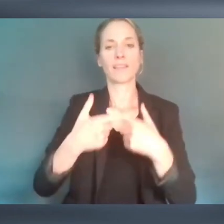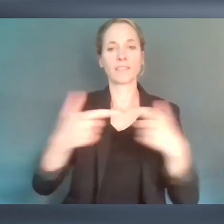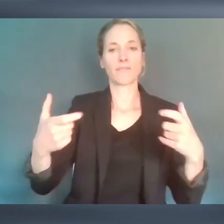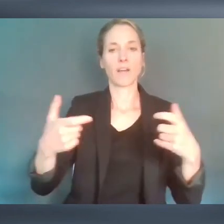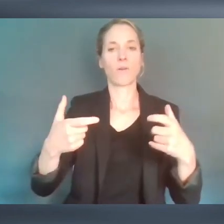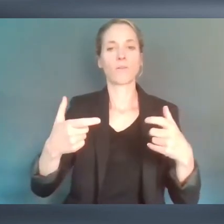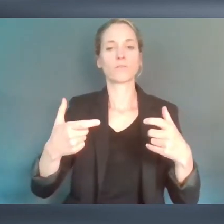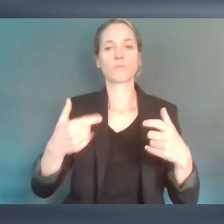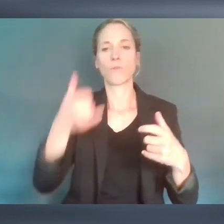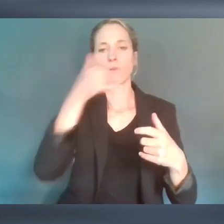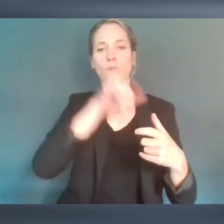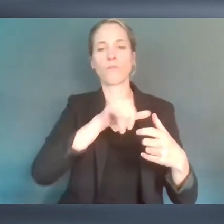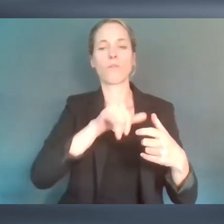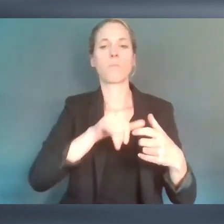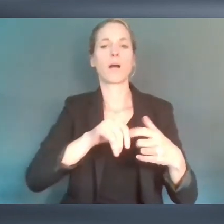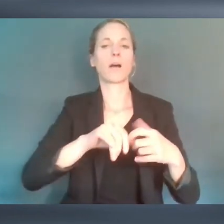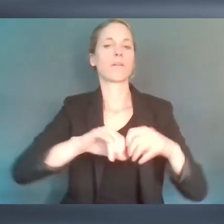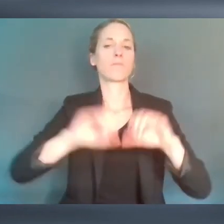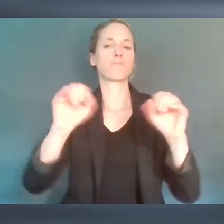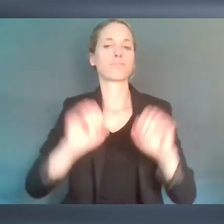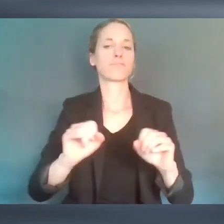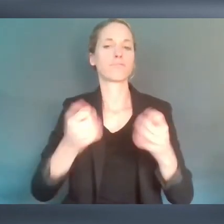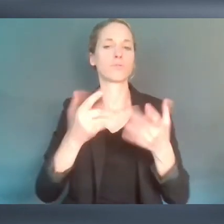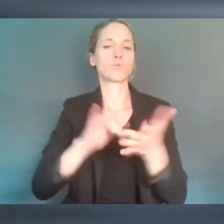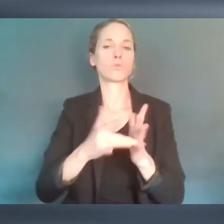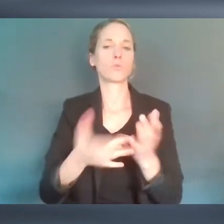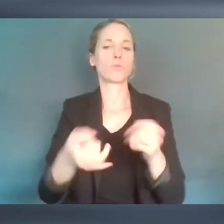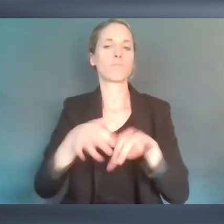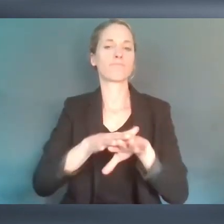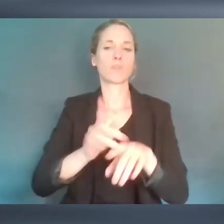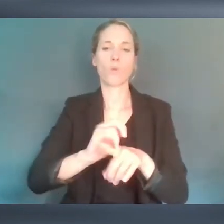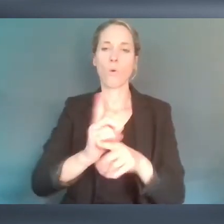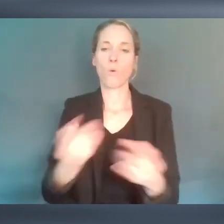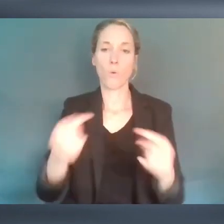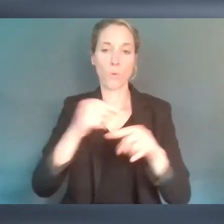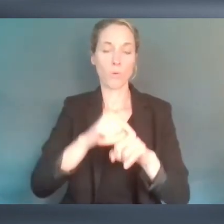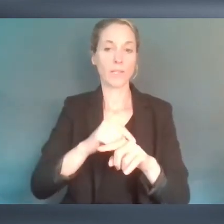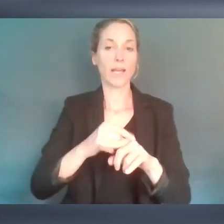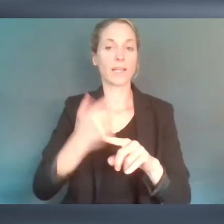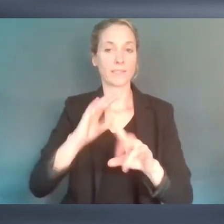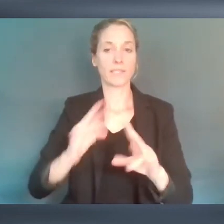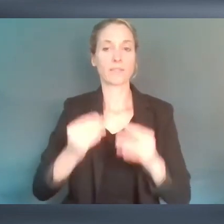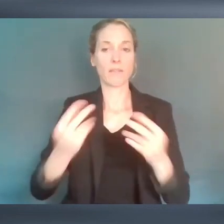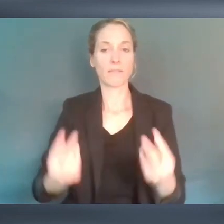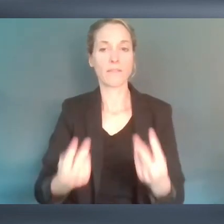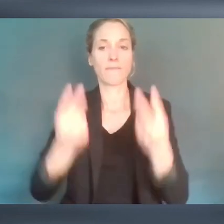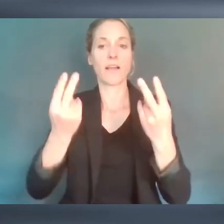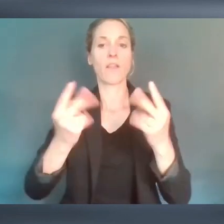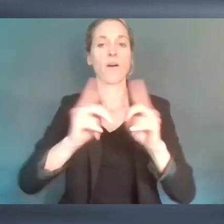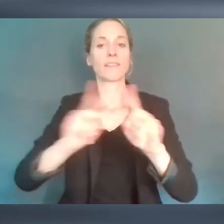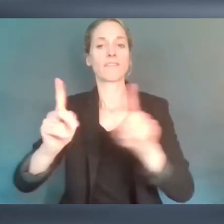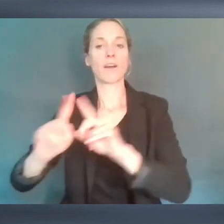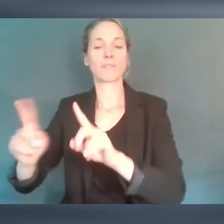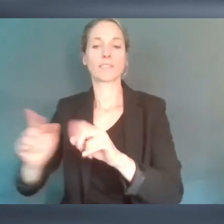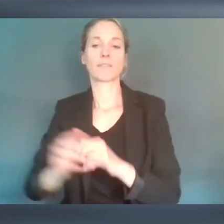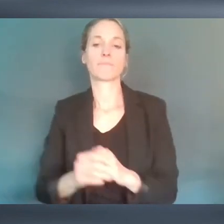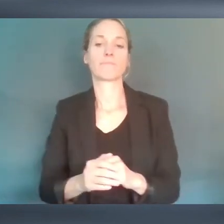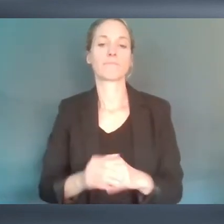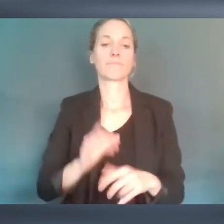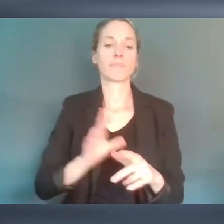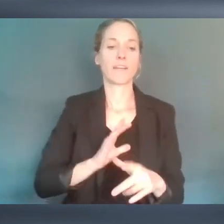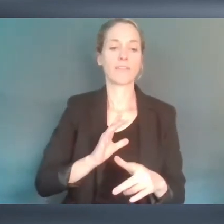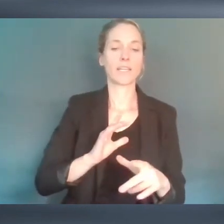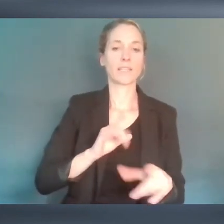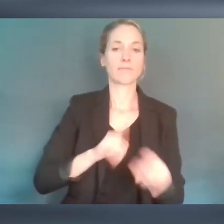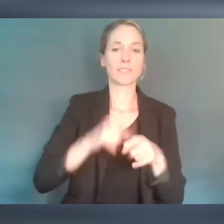cherche pas à homogénéiser, on cherche des approches différenciées et ces approches différenciées donnent des outils